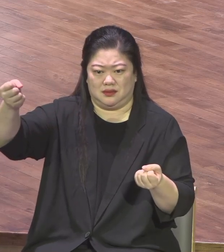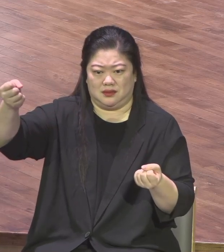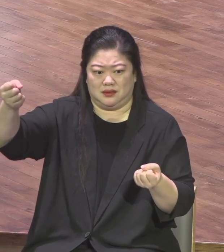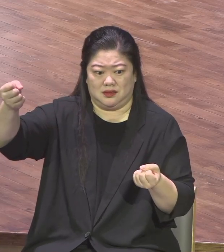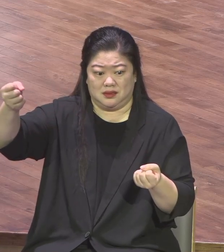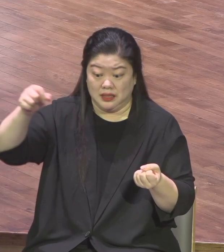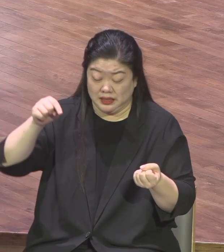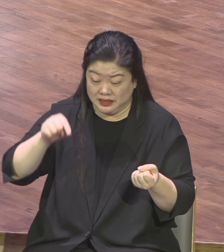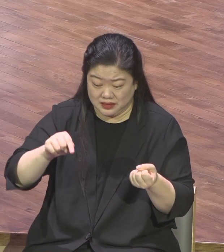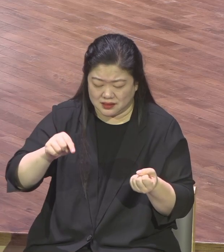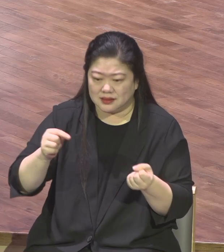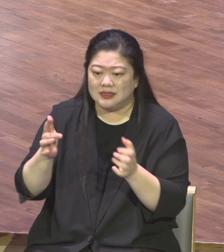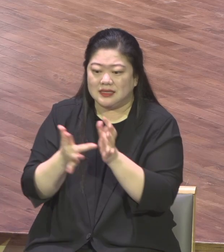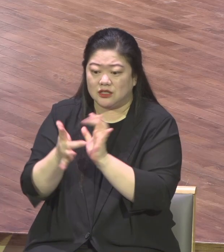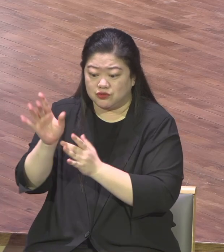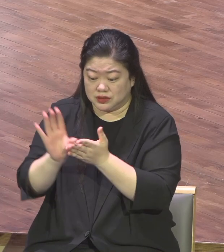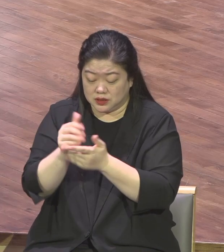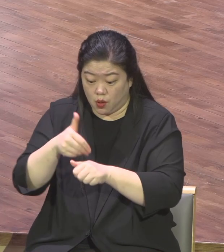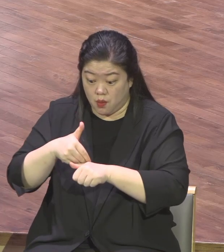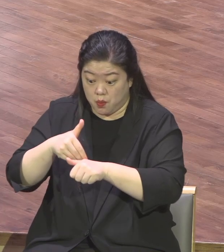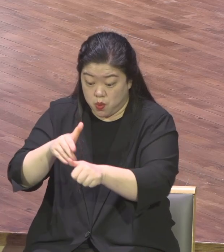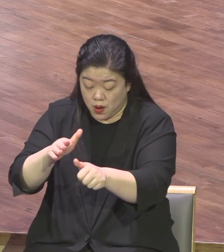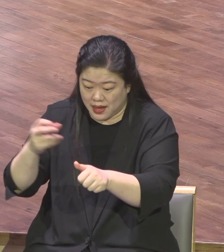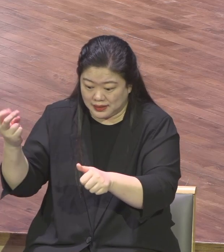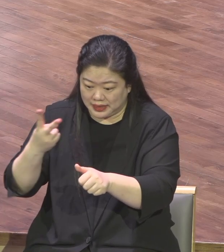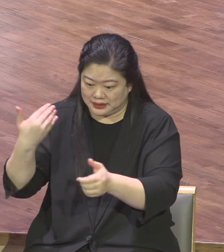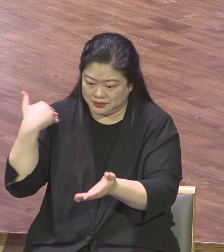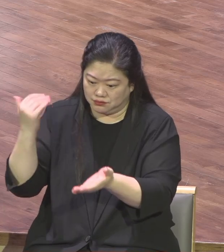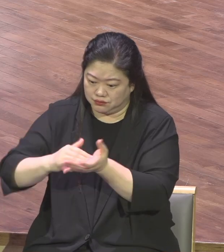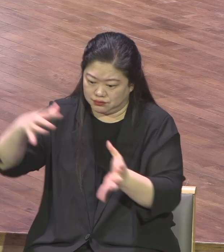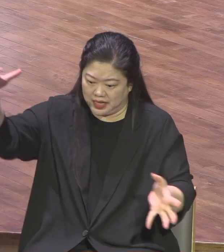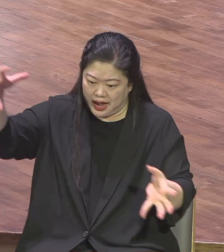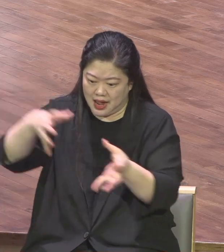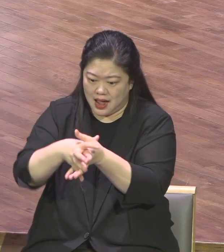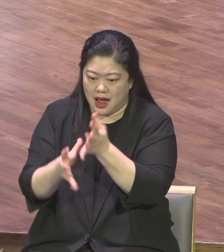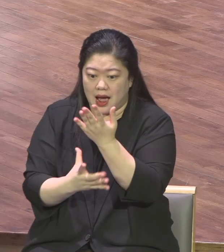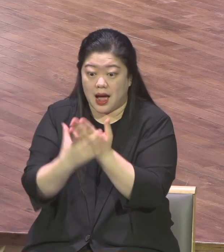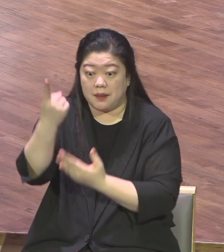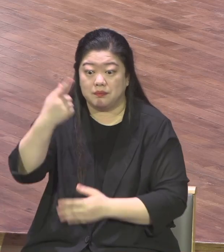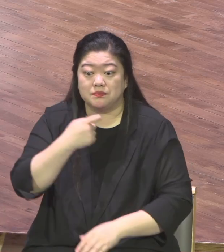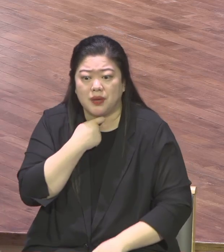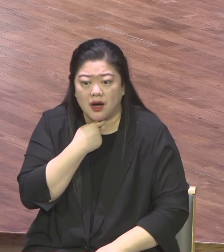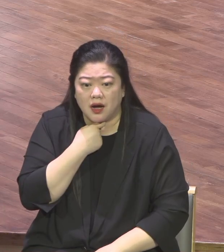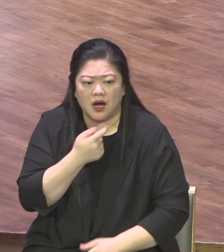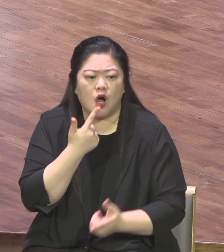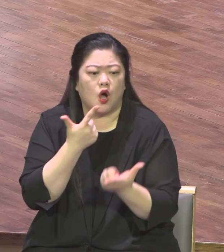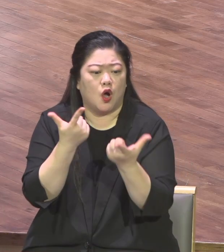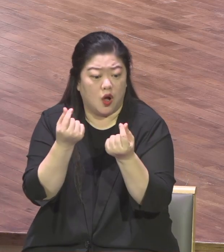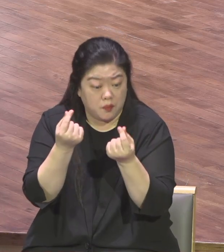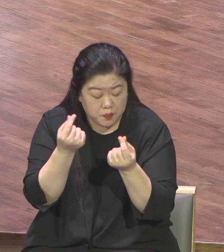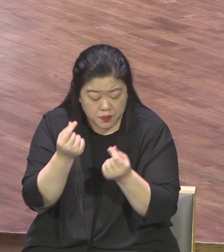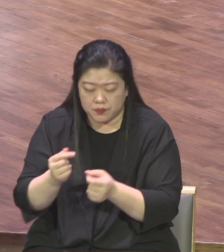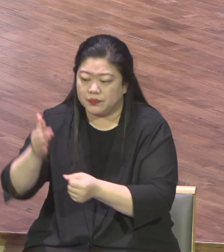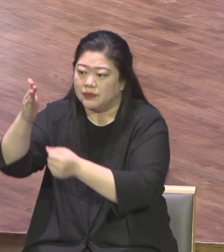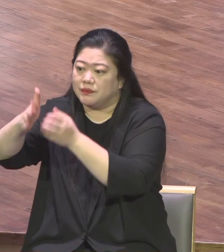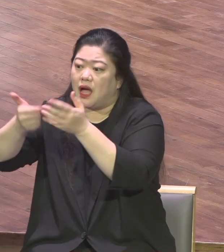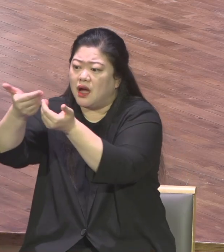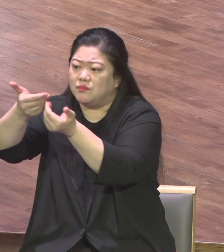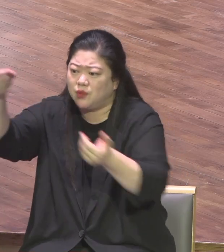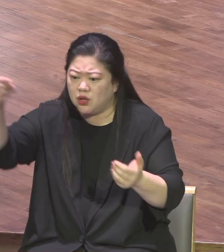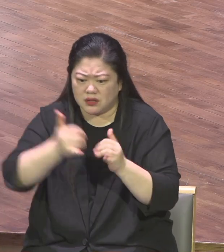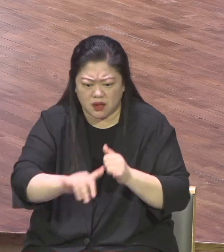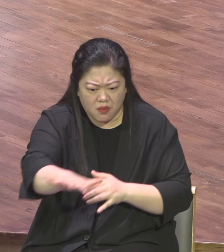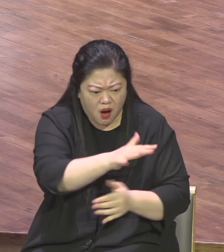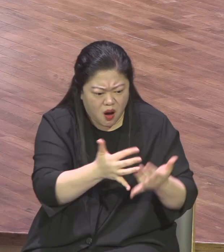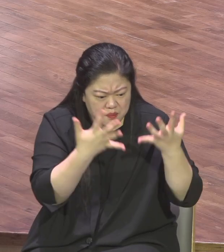것 그리스도 안에서 재통일되어 하는 것이 하나님의 궁극적 목적이었어요. 재통일되게 하는 이것을